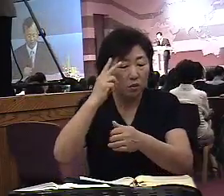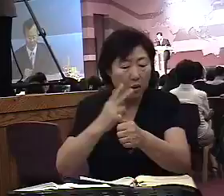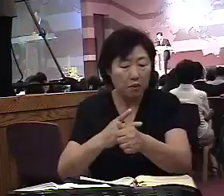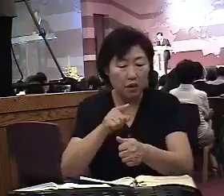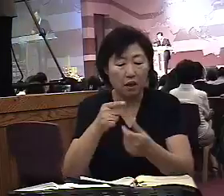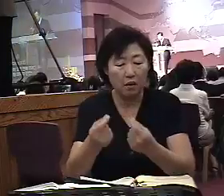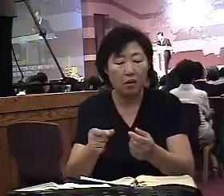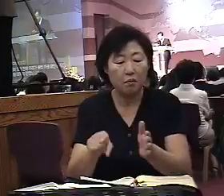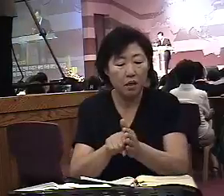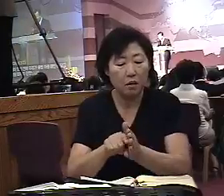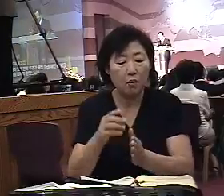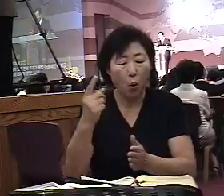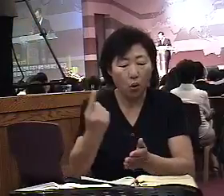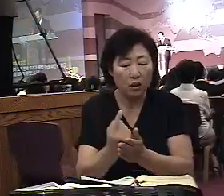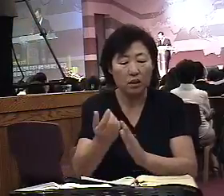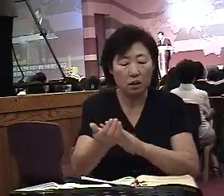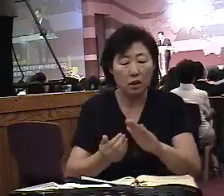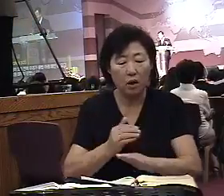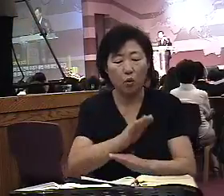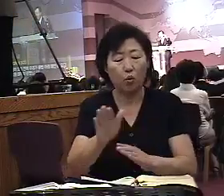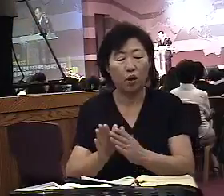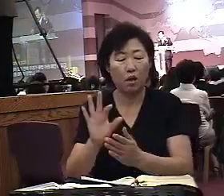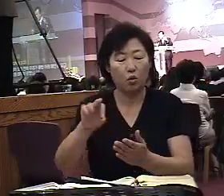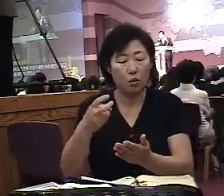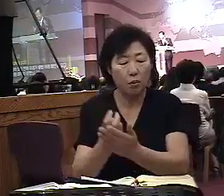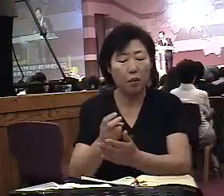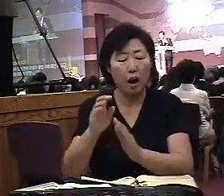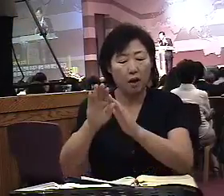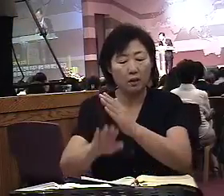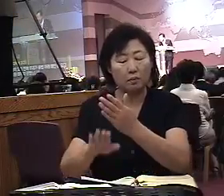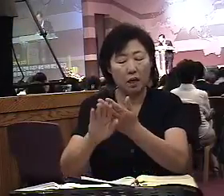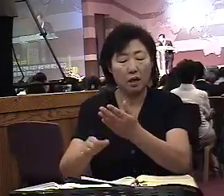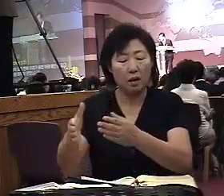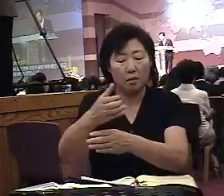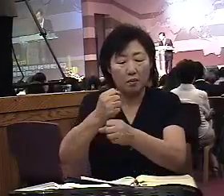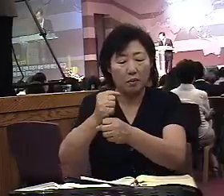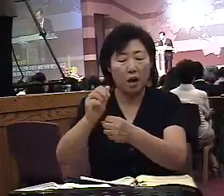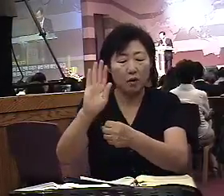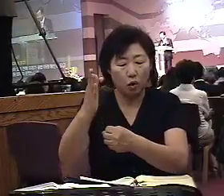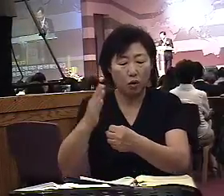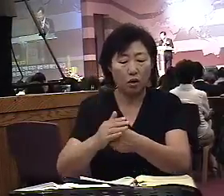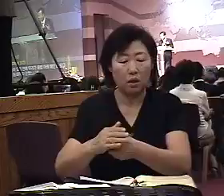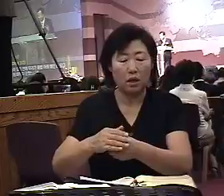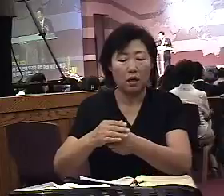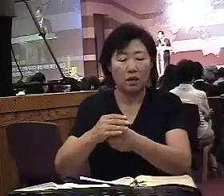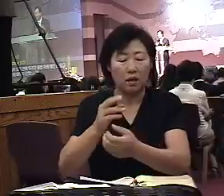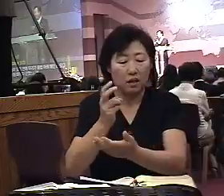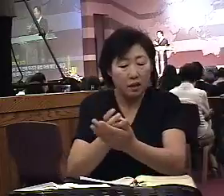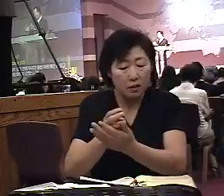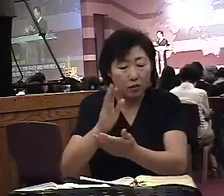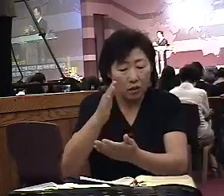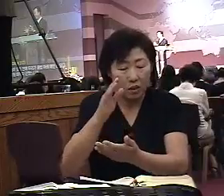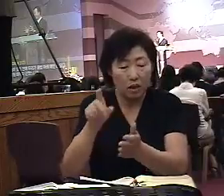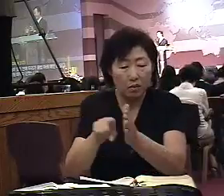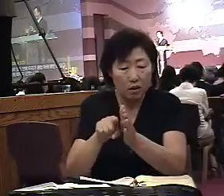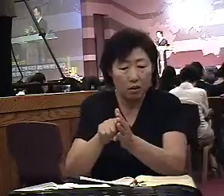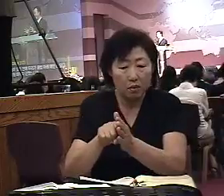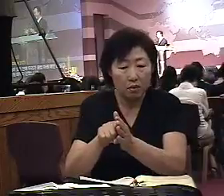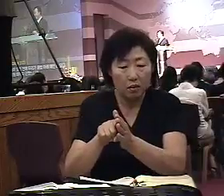하고 있습니다. 믿음이 오기 전에 우리가 율법 아래 매인바 되고 계시될 때까지